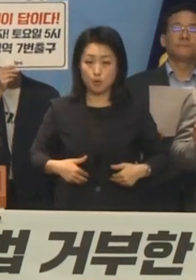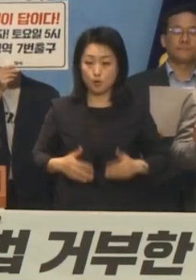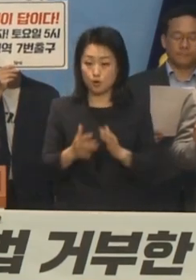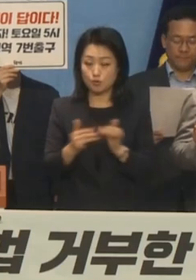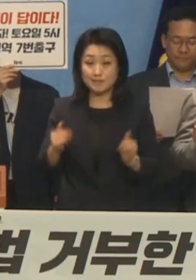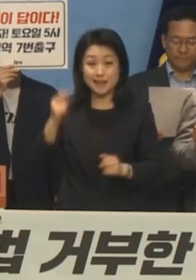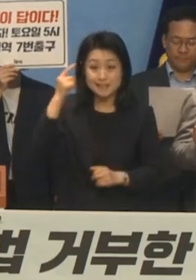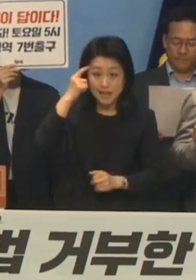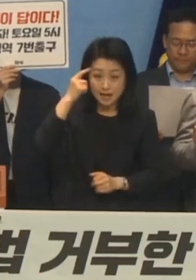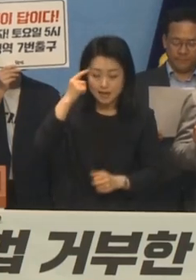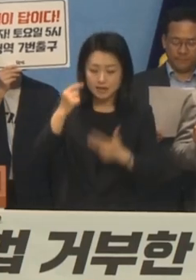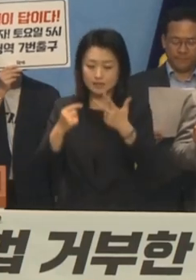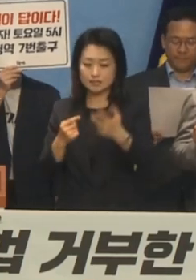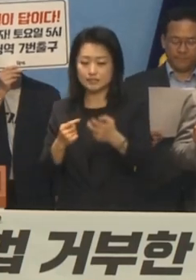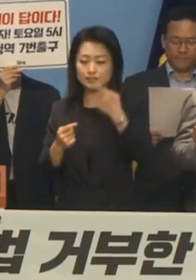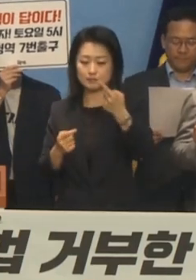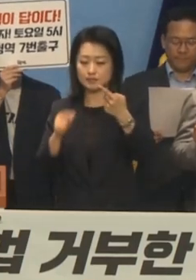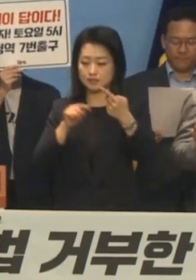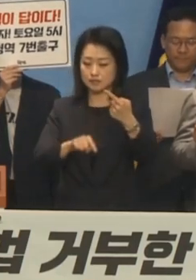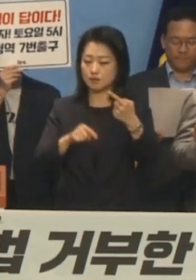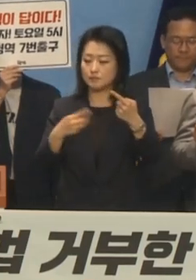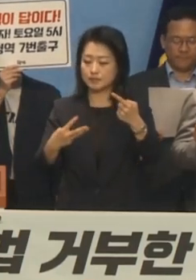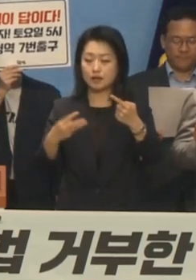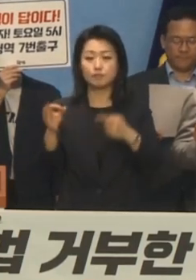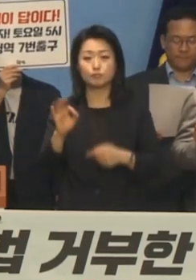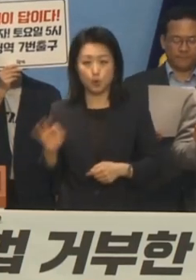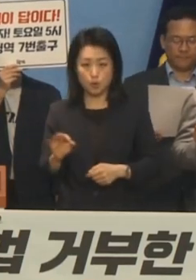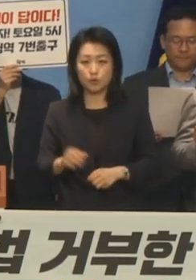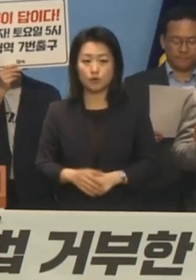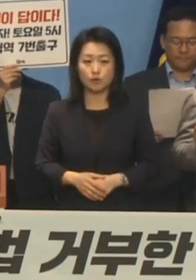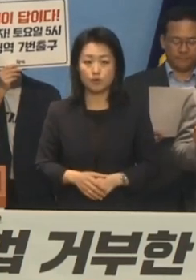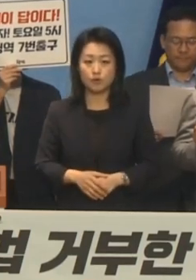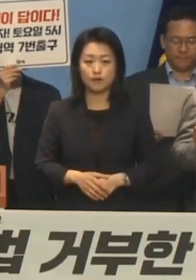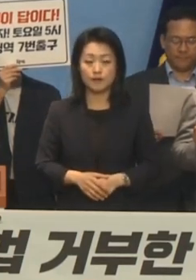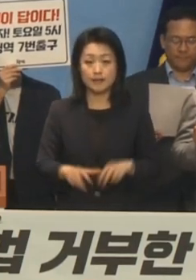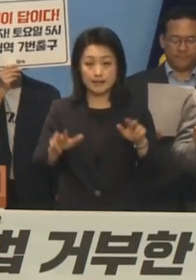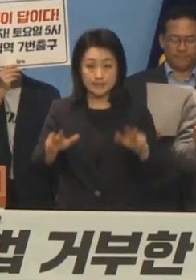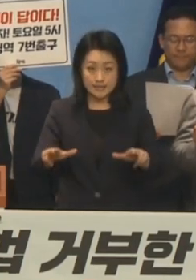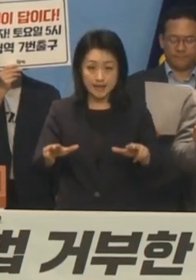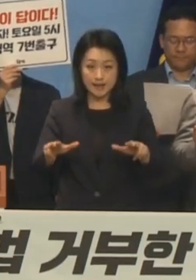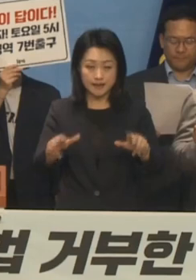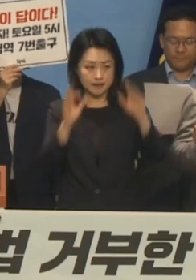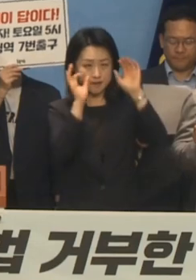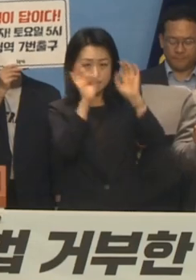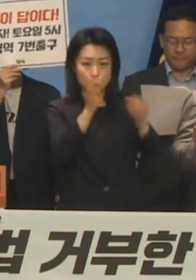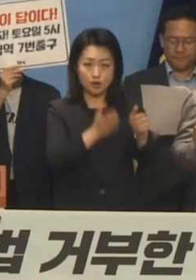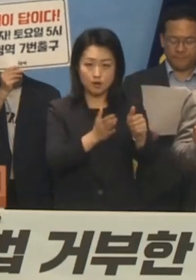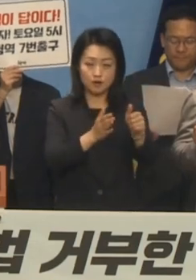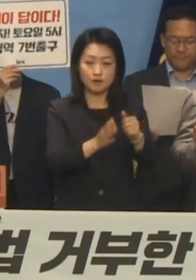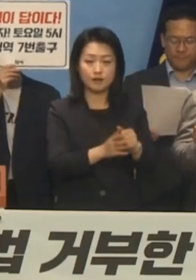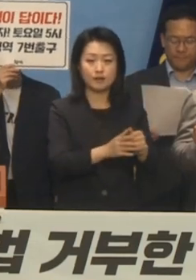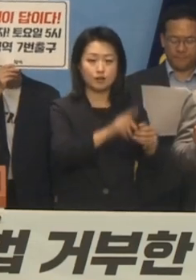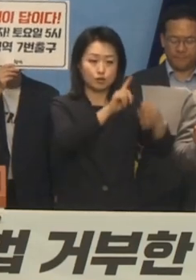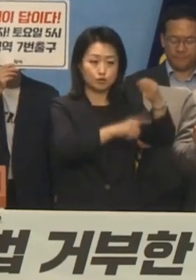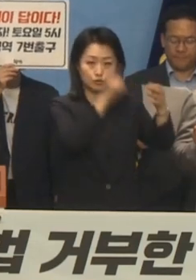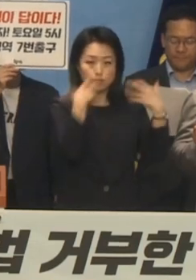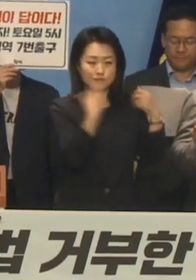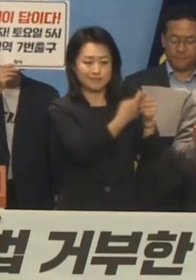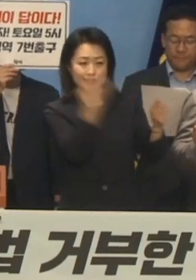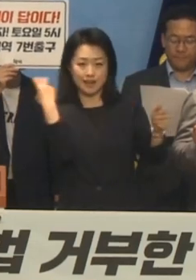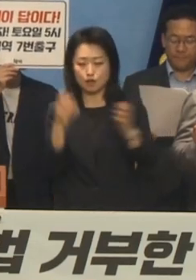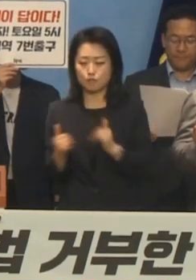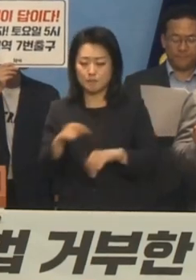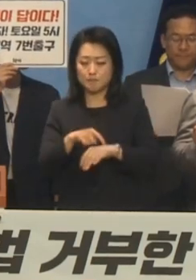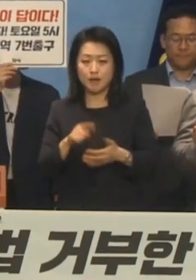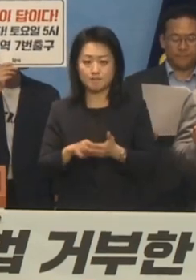여론이 71.3%에 달했다. 더는 볼 것 없다. 패륜 정권 윤석열을 탄핵하라. 이것이 민심의